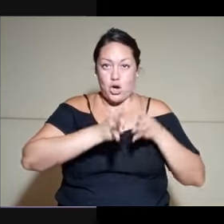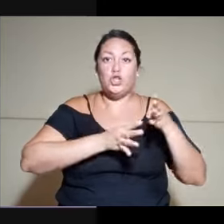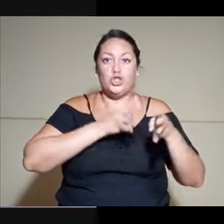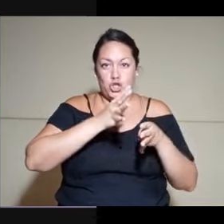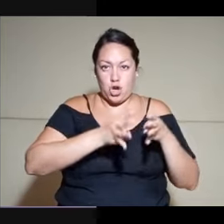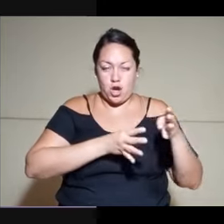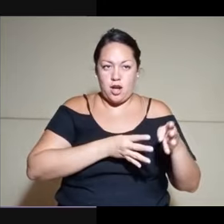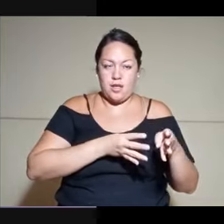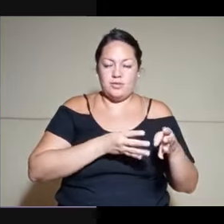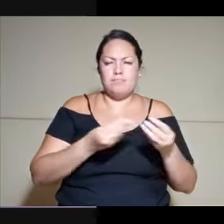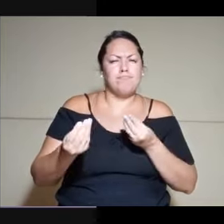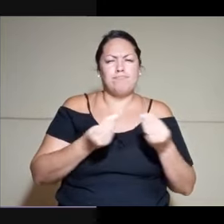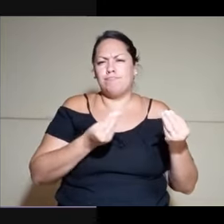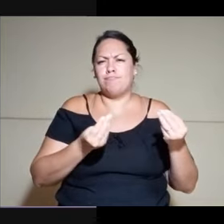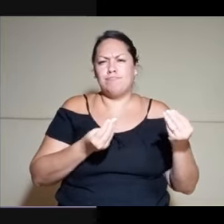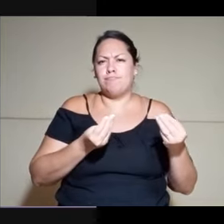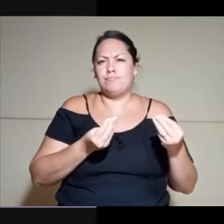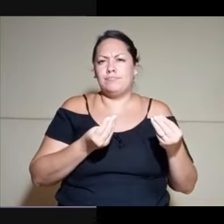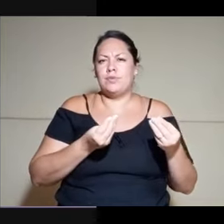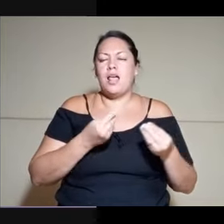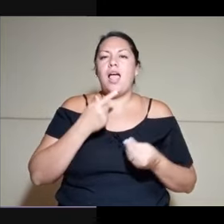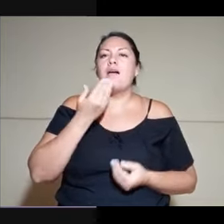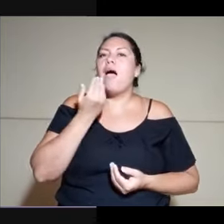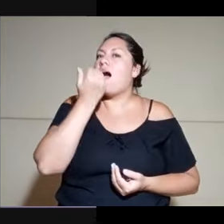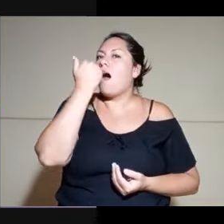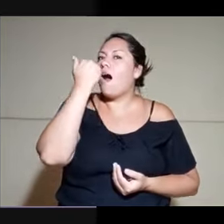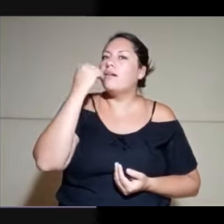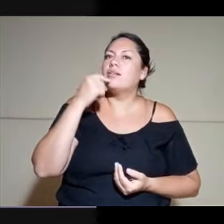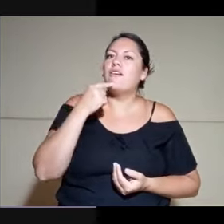glosofaringio es un nervio que tiene fibras motoras